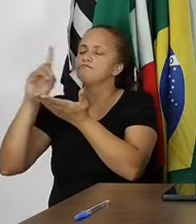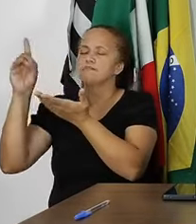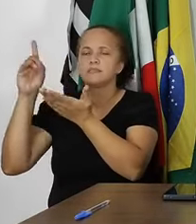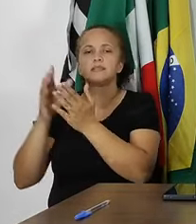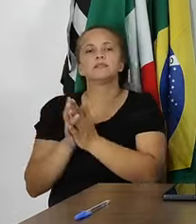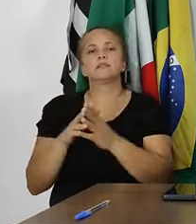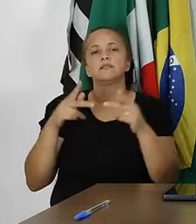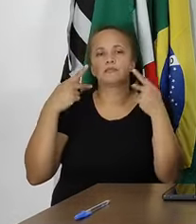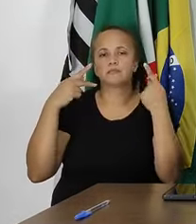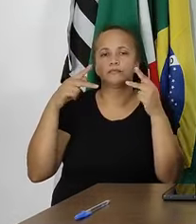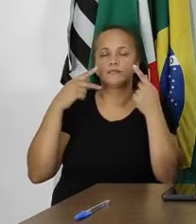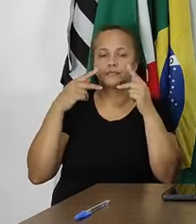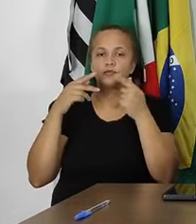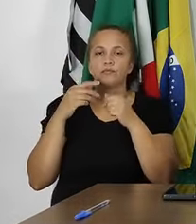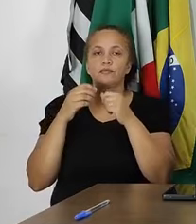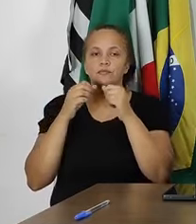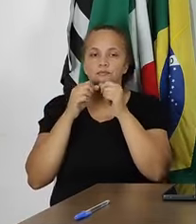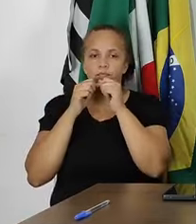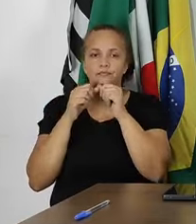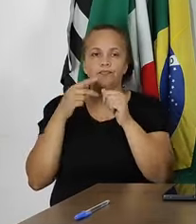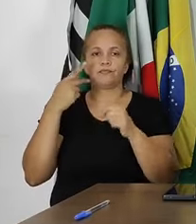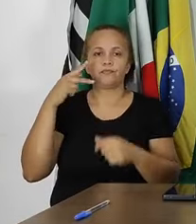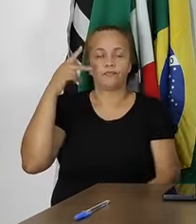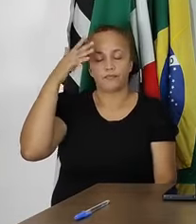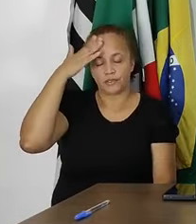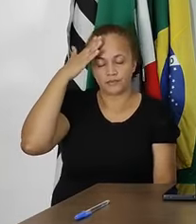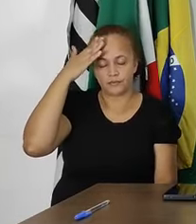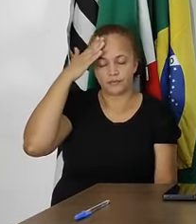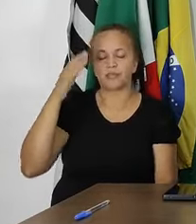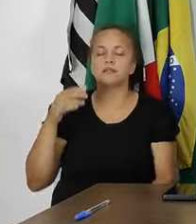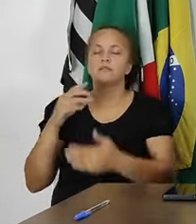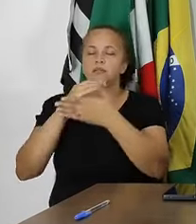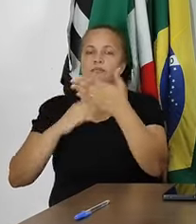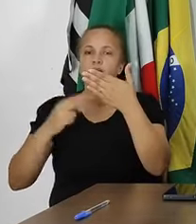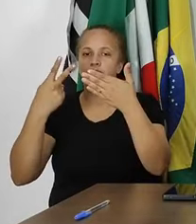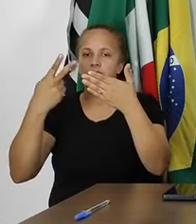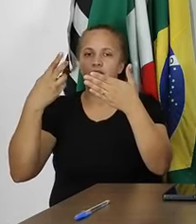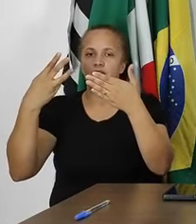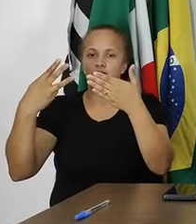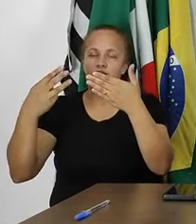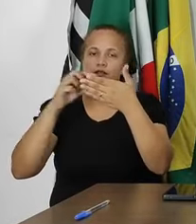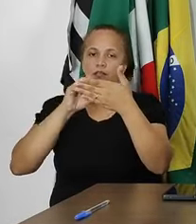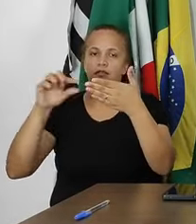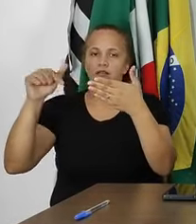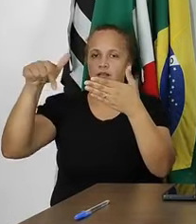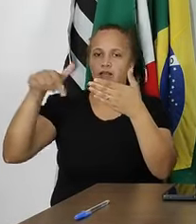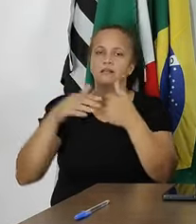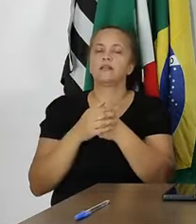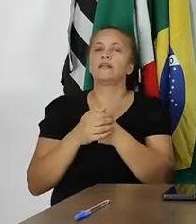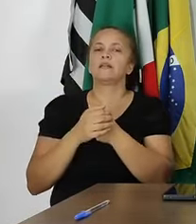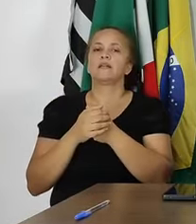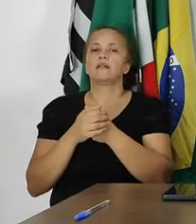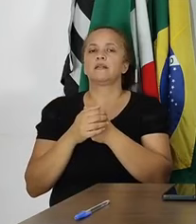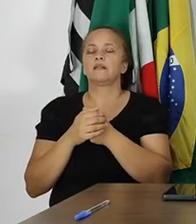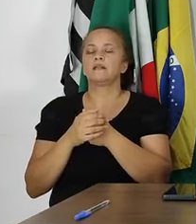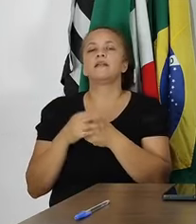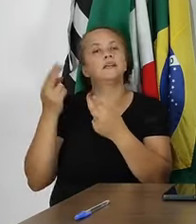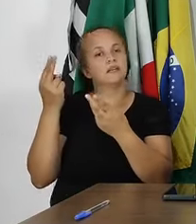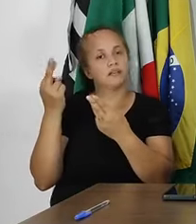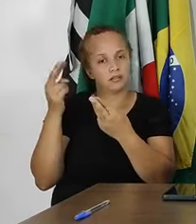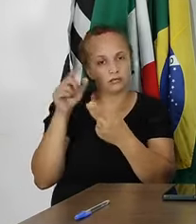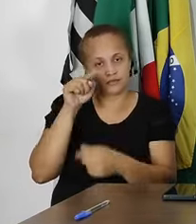Provérbios diz, Provérbios 27, se não me engano, 23, 7 diz, assim como o homem pensa e imagina na sua alma,